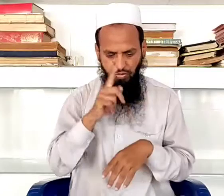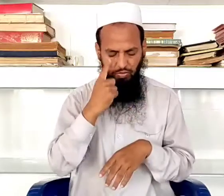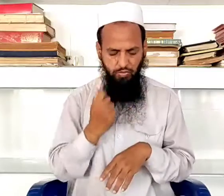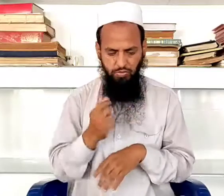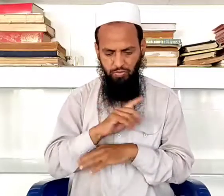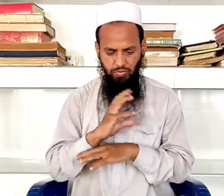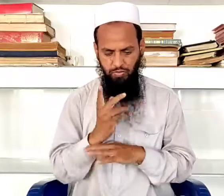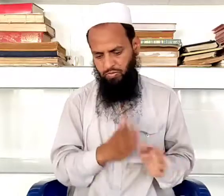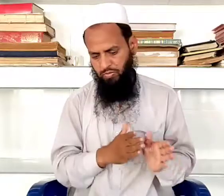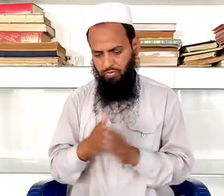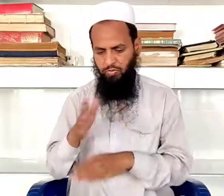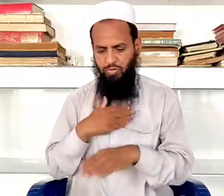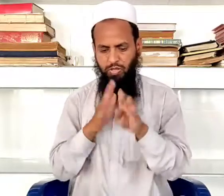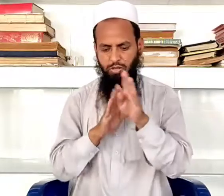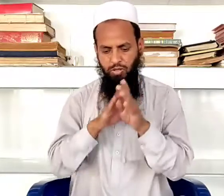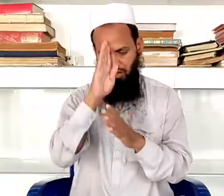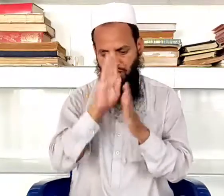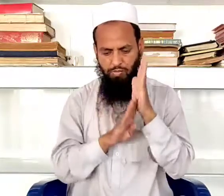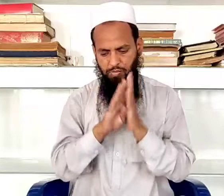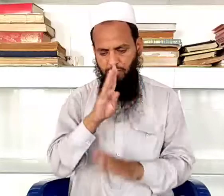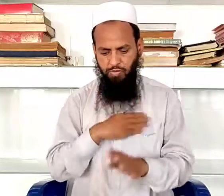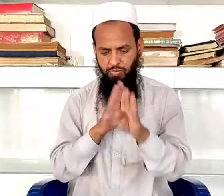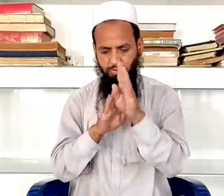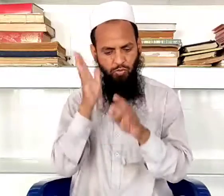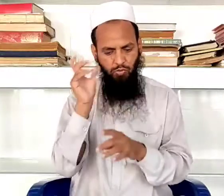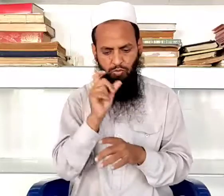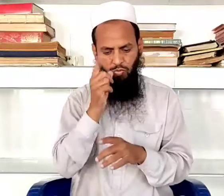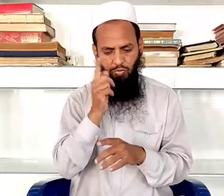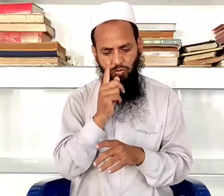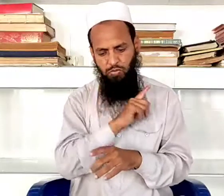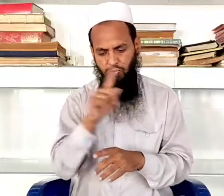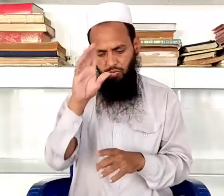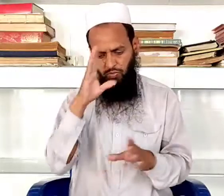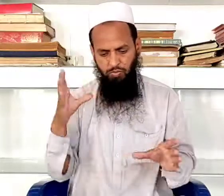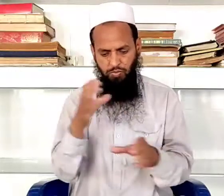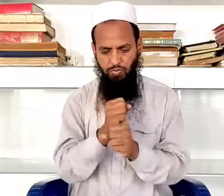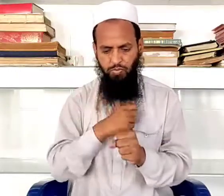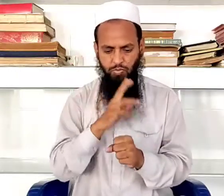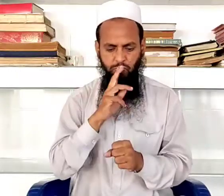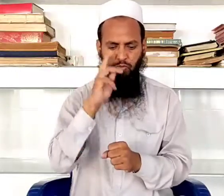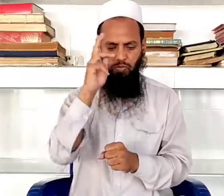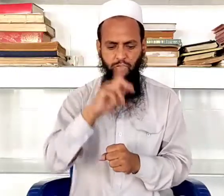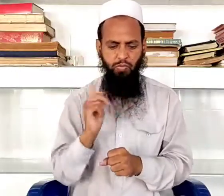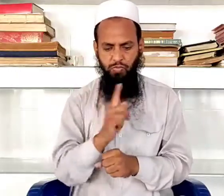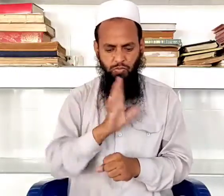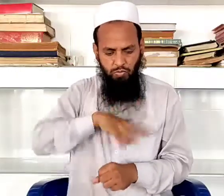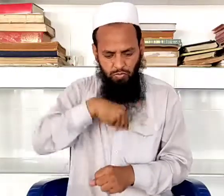الشرك والمشركين اللهم اعز الاسلام والمسلمين واذل الكفر والكافرين اللهم